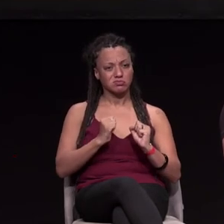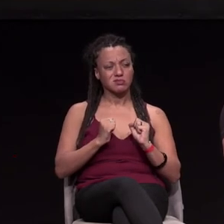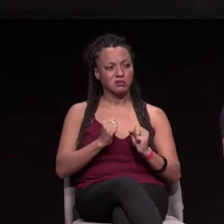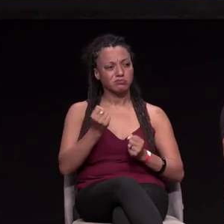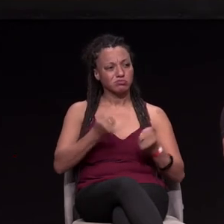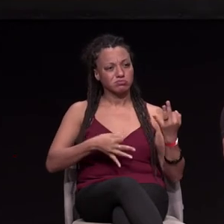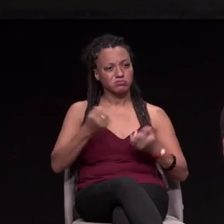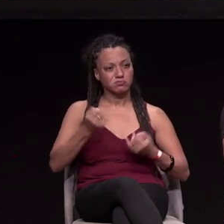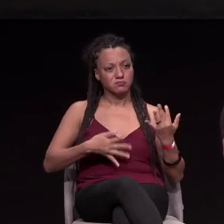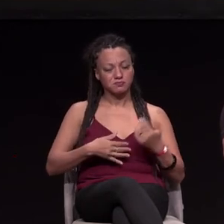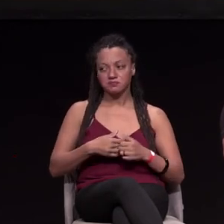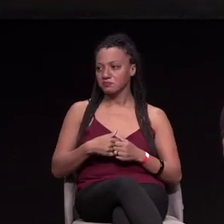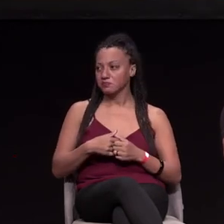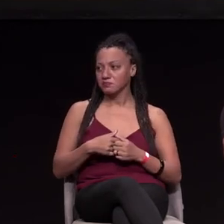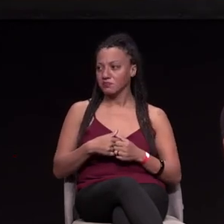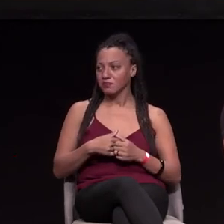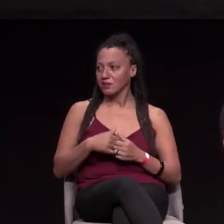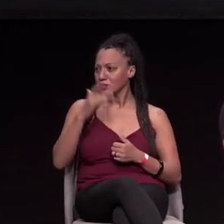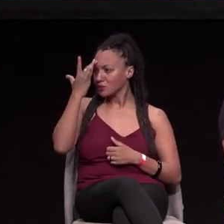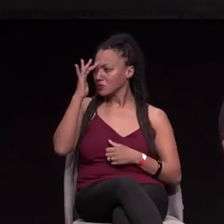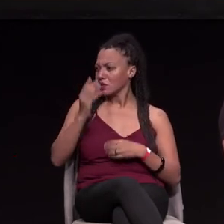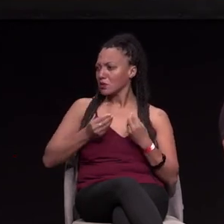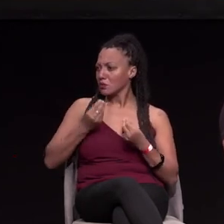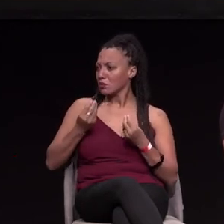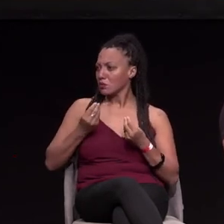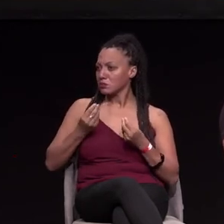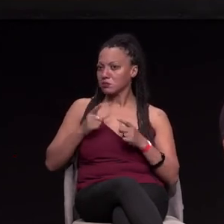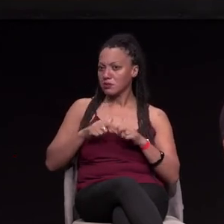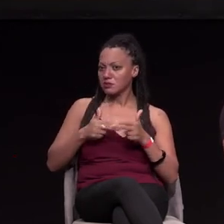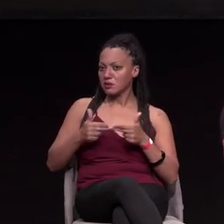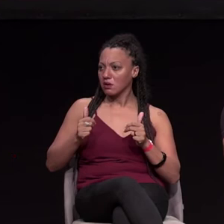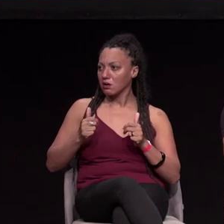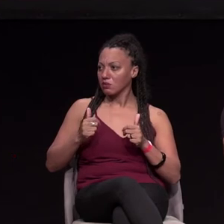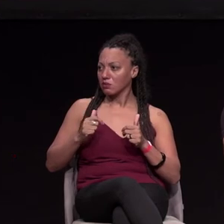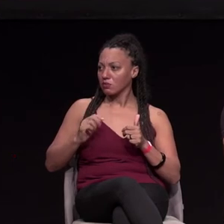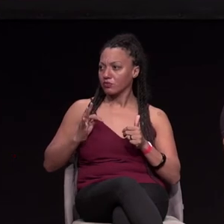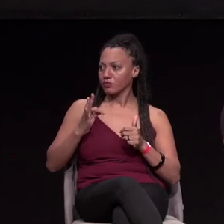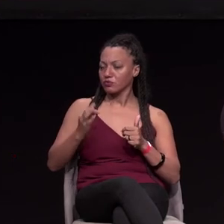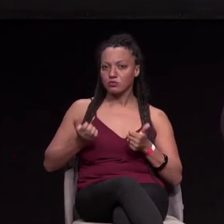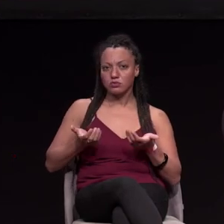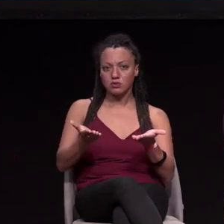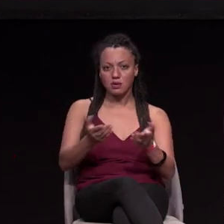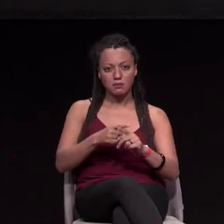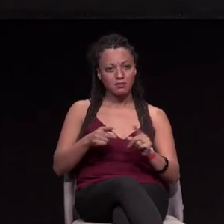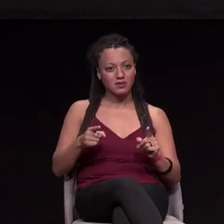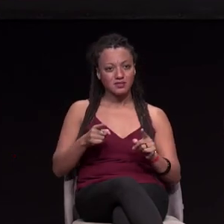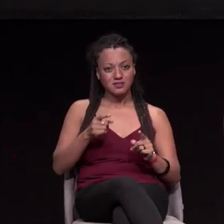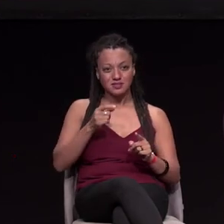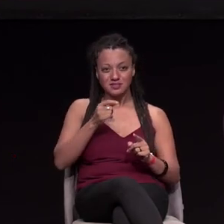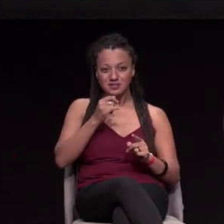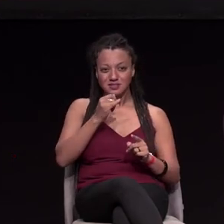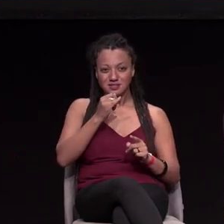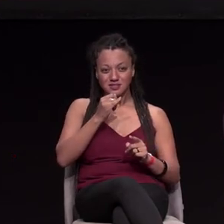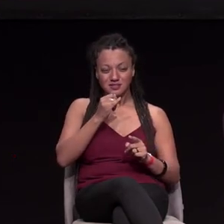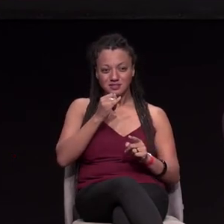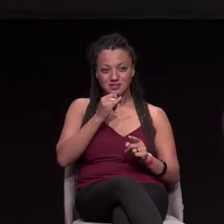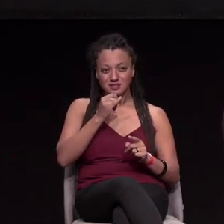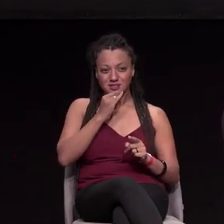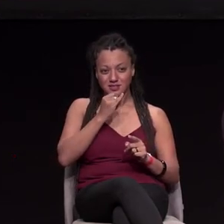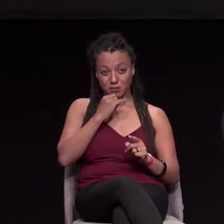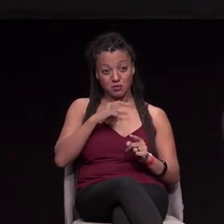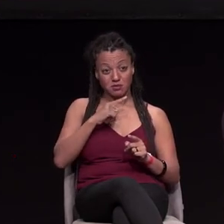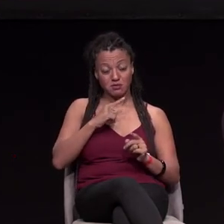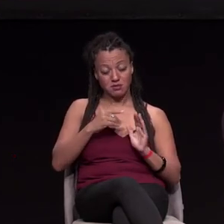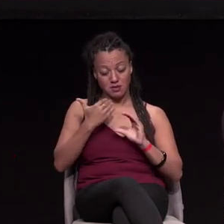não sei com qual a ficar e se esse material será disponibilizado tal mas no finalzinho nota 16 vocês podem notar e se